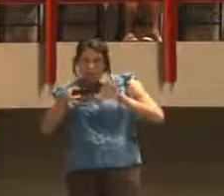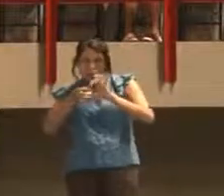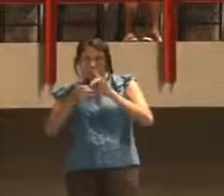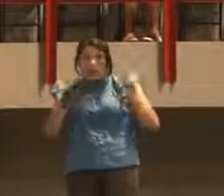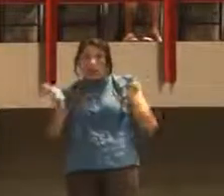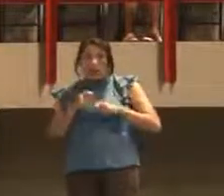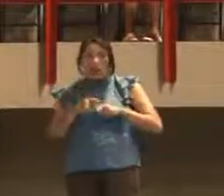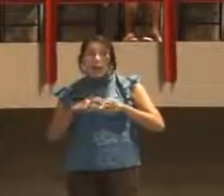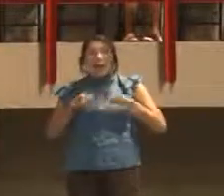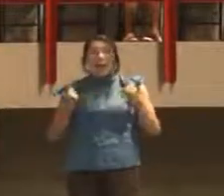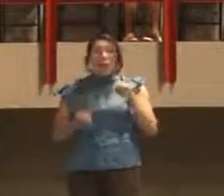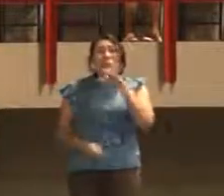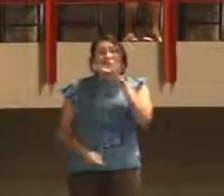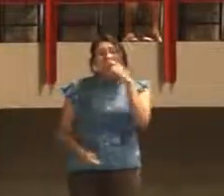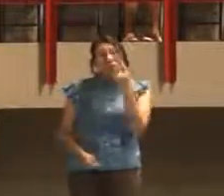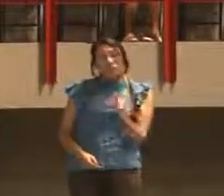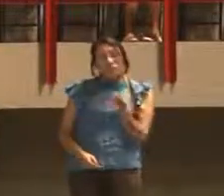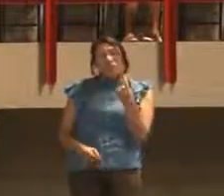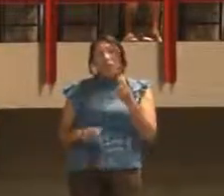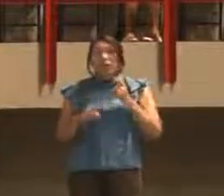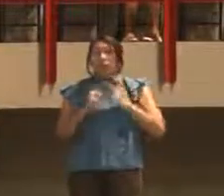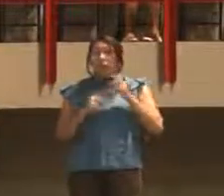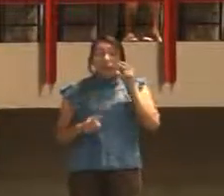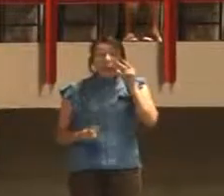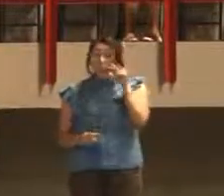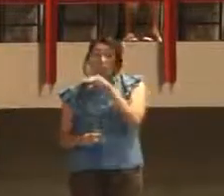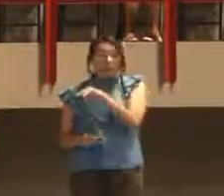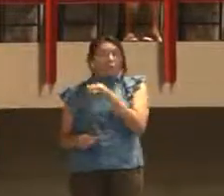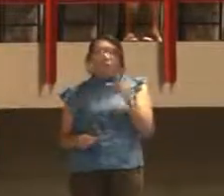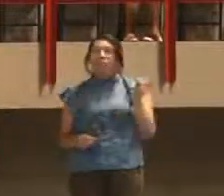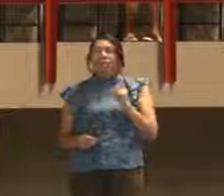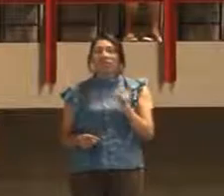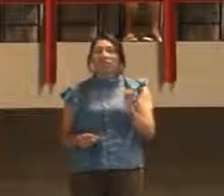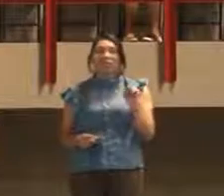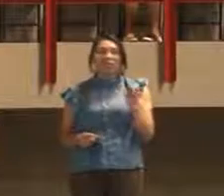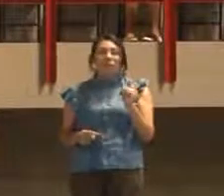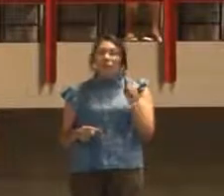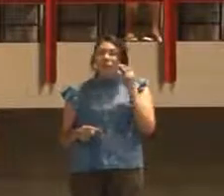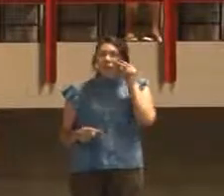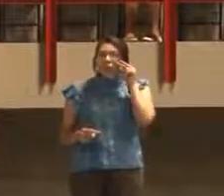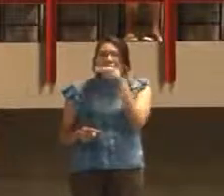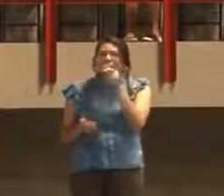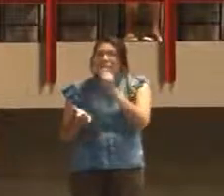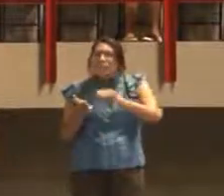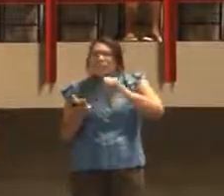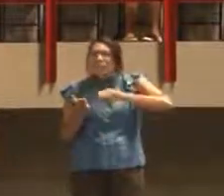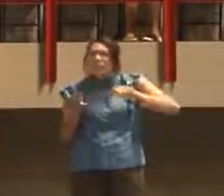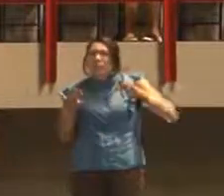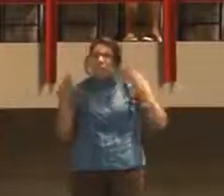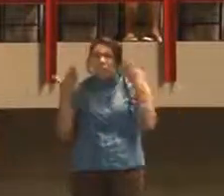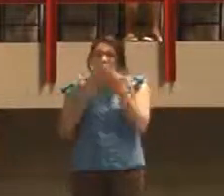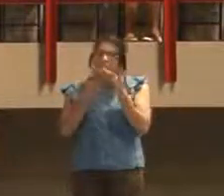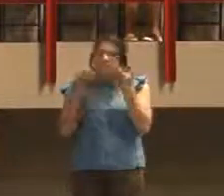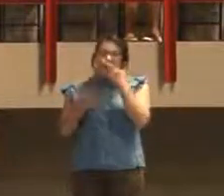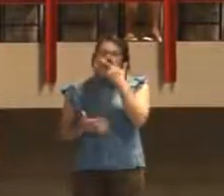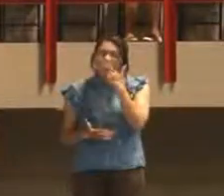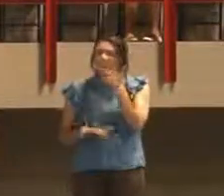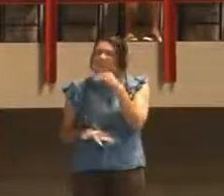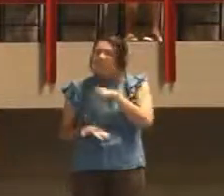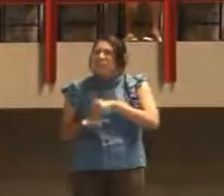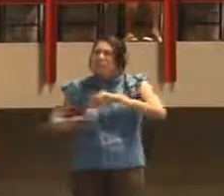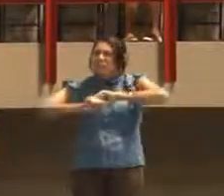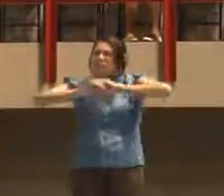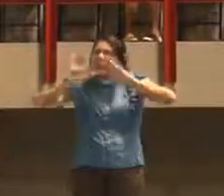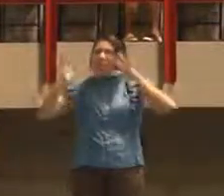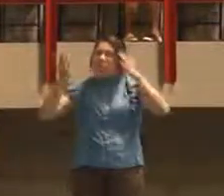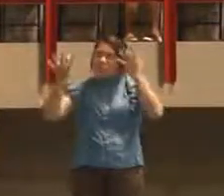É que você não está vendo o que é que você está escrevendo. Você encontra o resultado final, mas você não sabe o que é que você está escrevendo ao todo. Então vamos pensar assim,